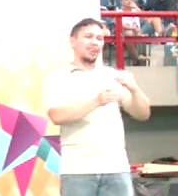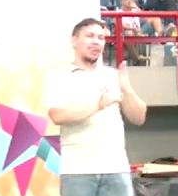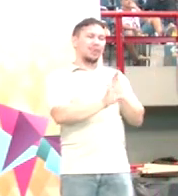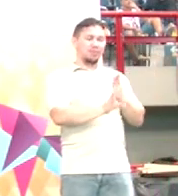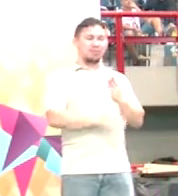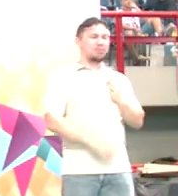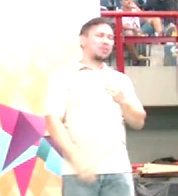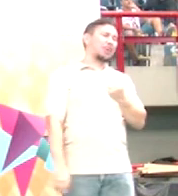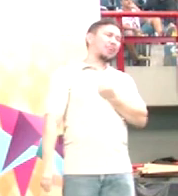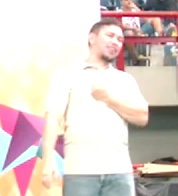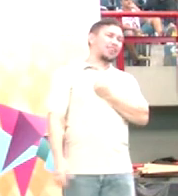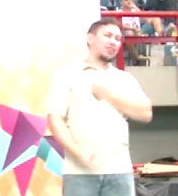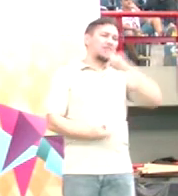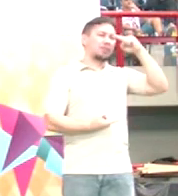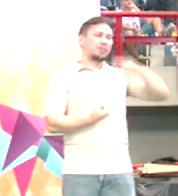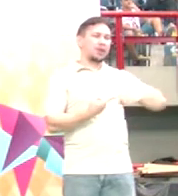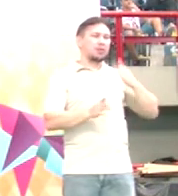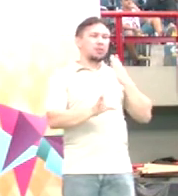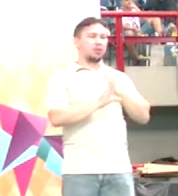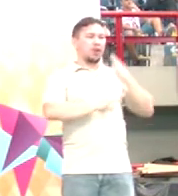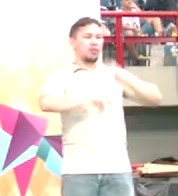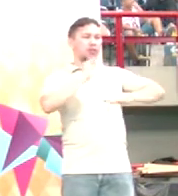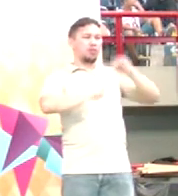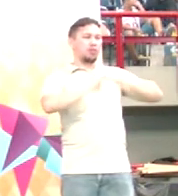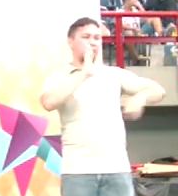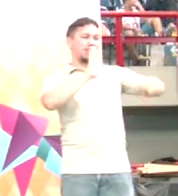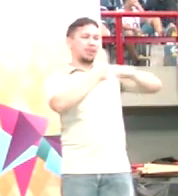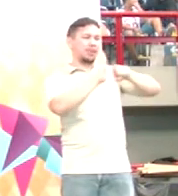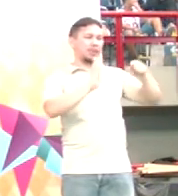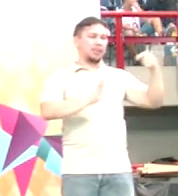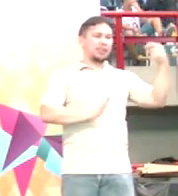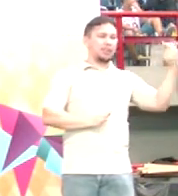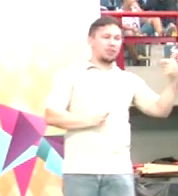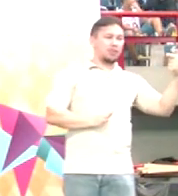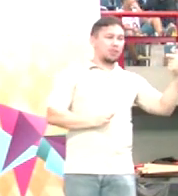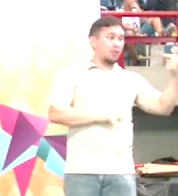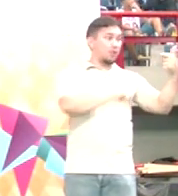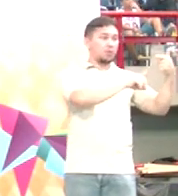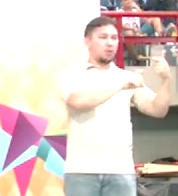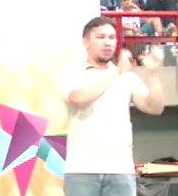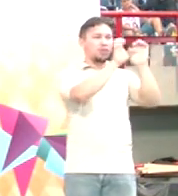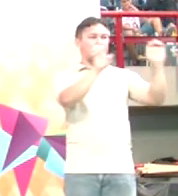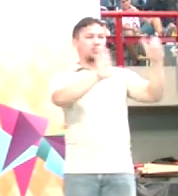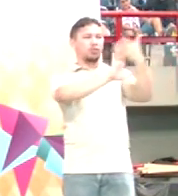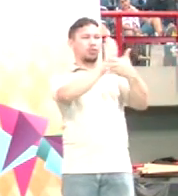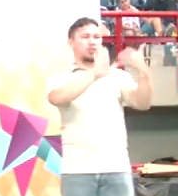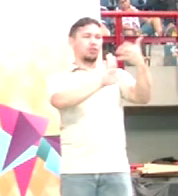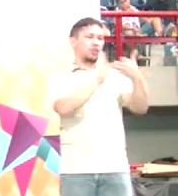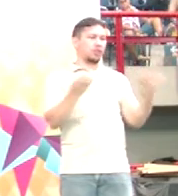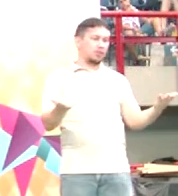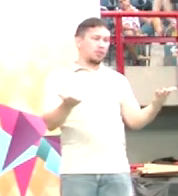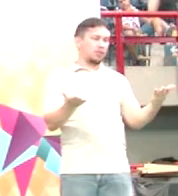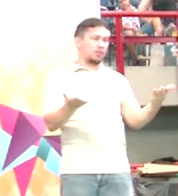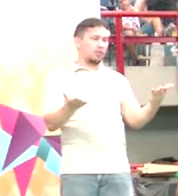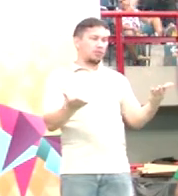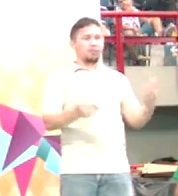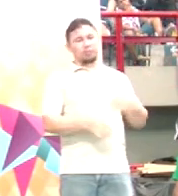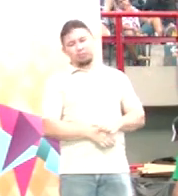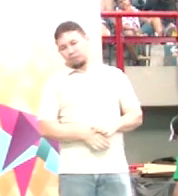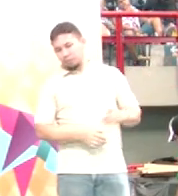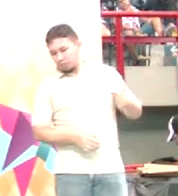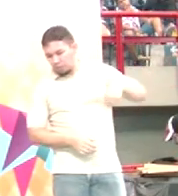na competência 2, que é aquela que vai se preocupar com a estrutura do texto. Então eu oriento